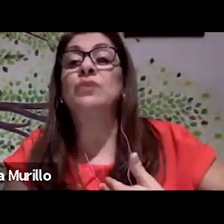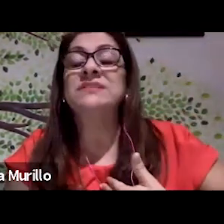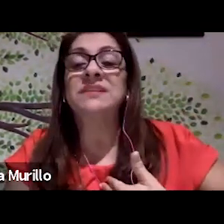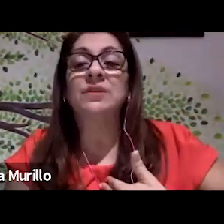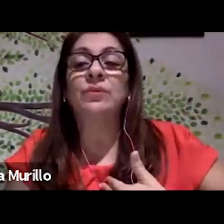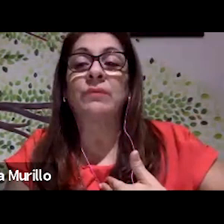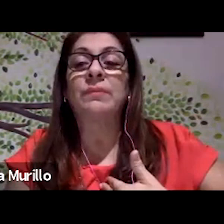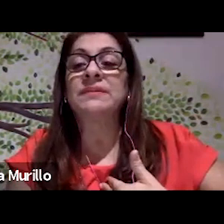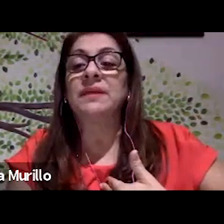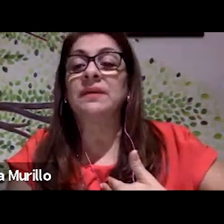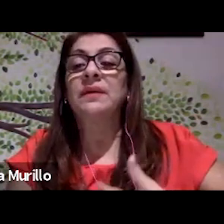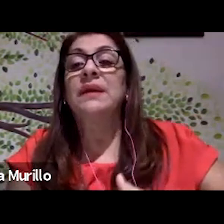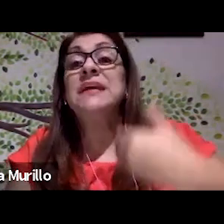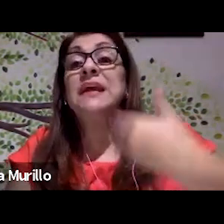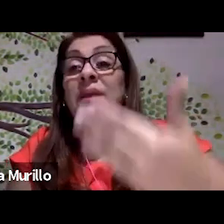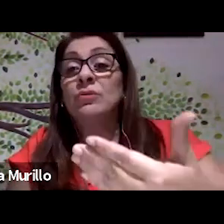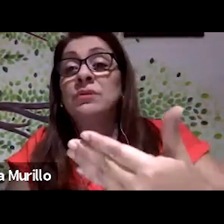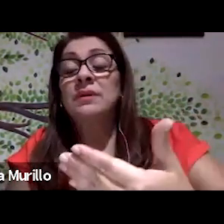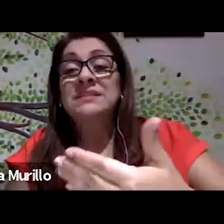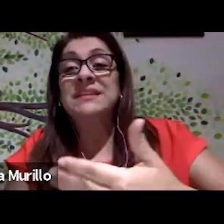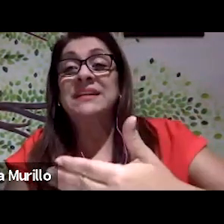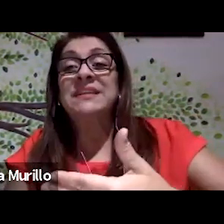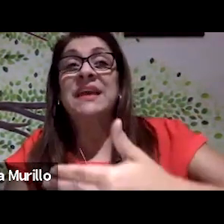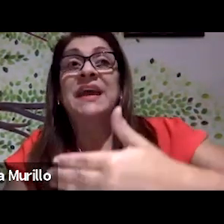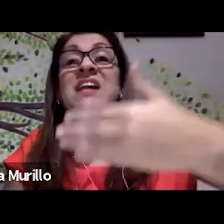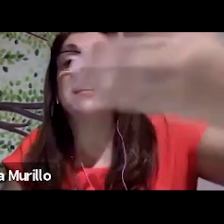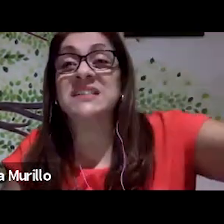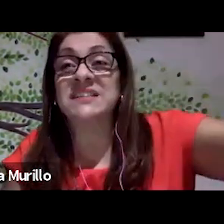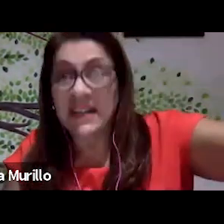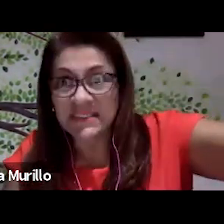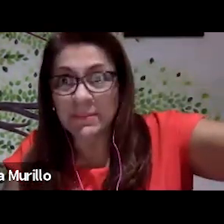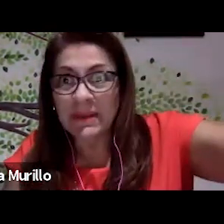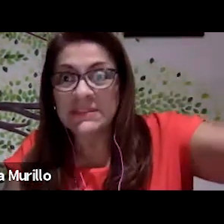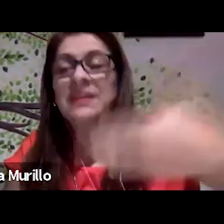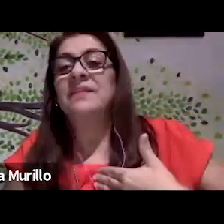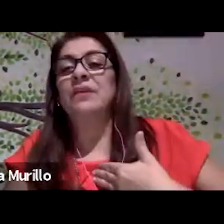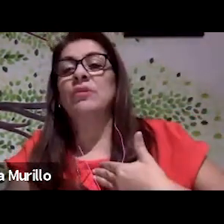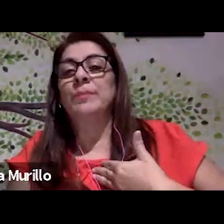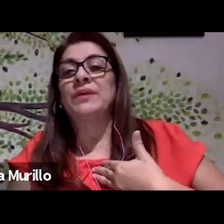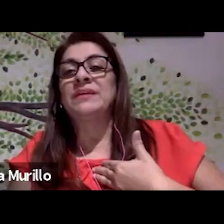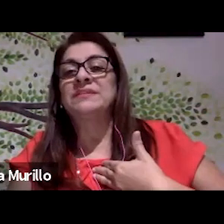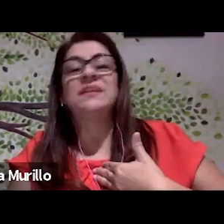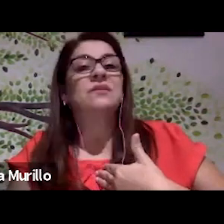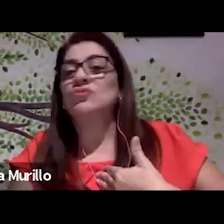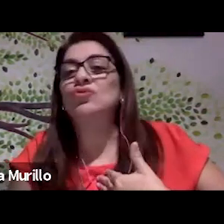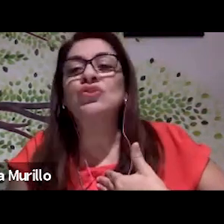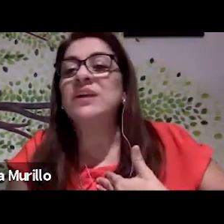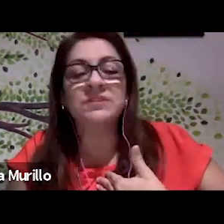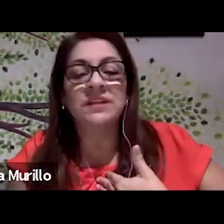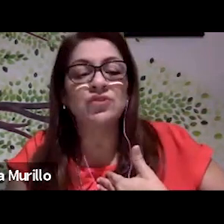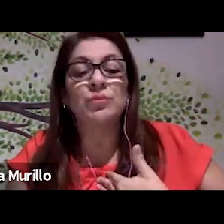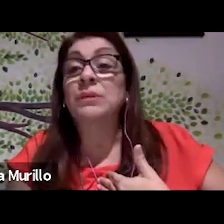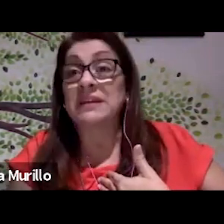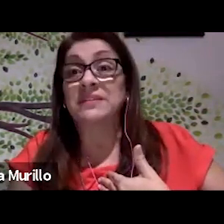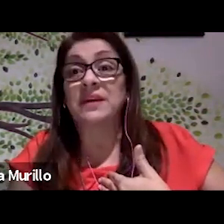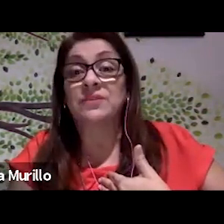no ser egoístas saludablemente y el varón se le exige arriesgarse más de lo que puede decir yo no quiero